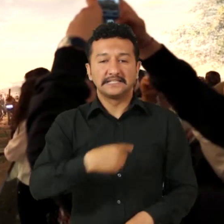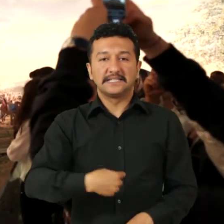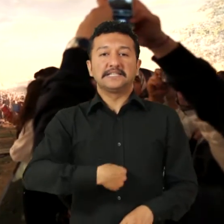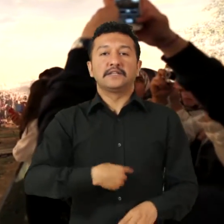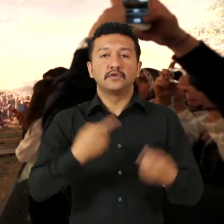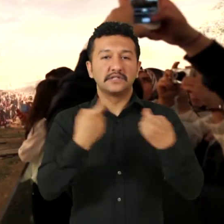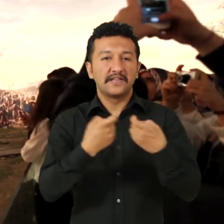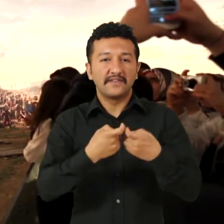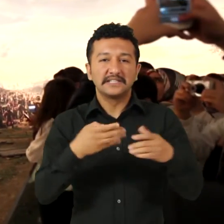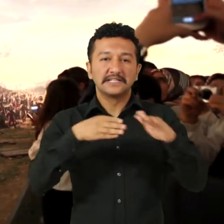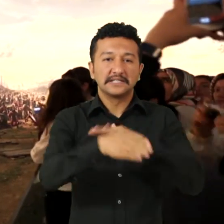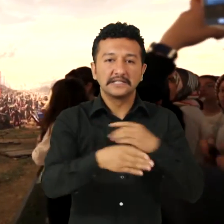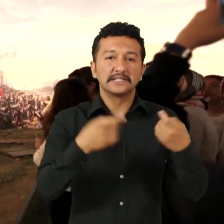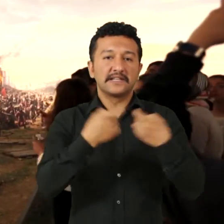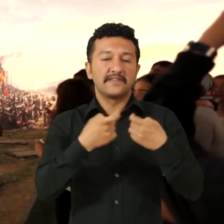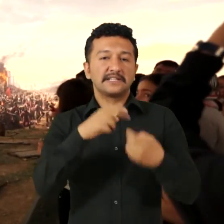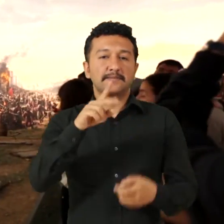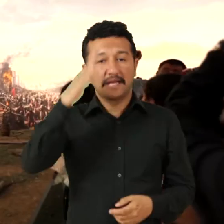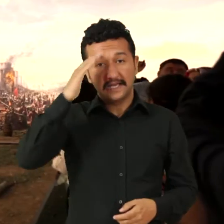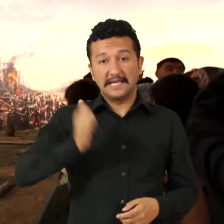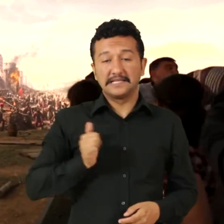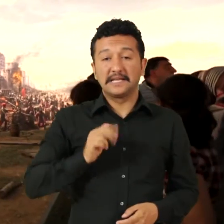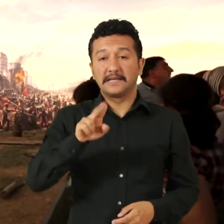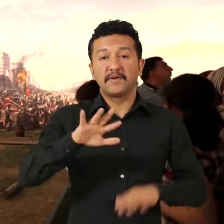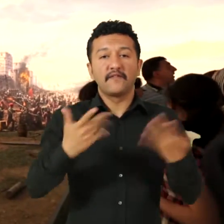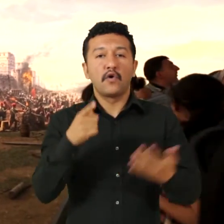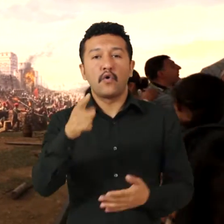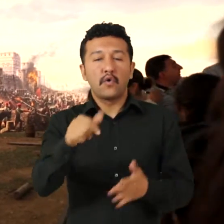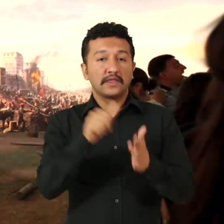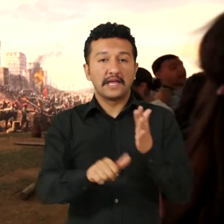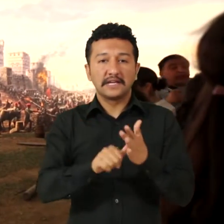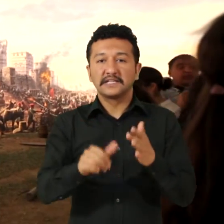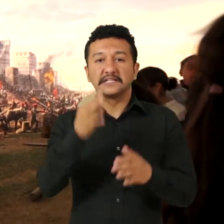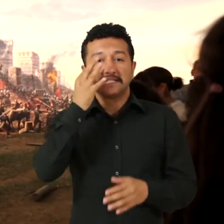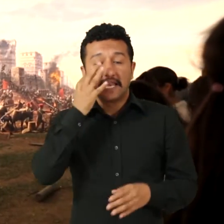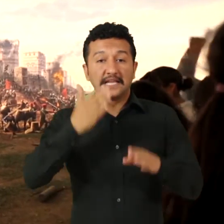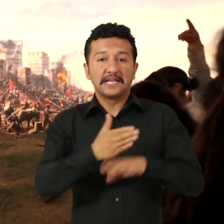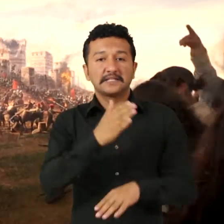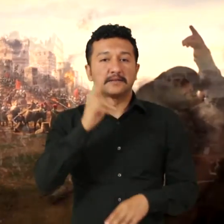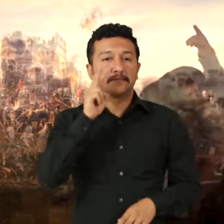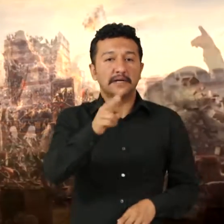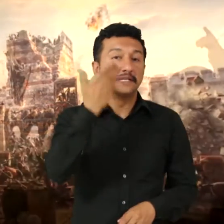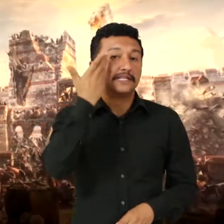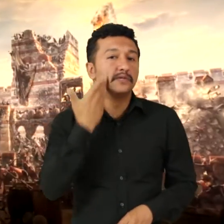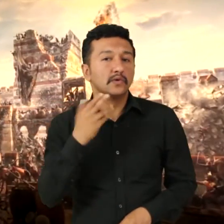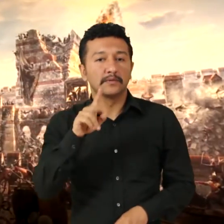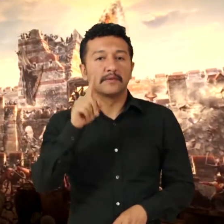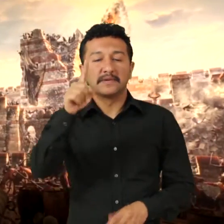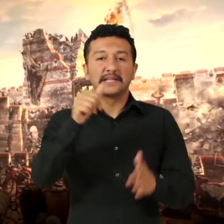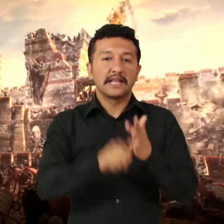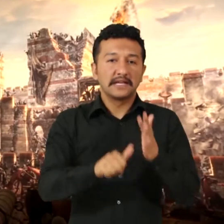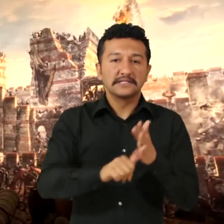fethe katılan askerlerden biri gibi ya da o an fethi canlı olarak seyreden bir gözlemci,